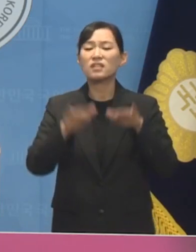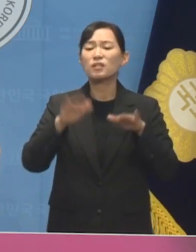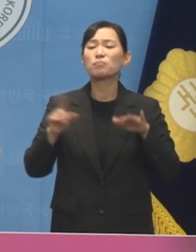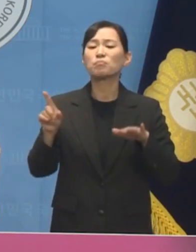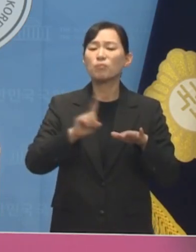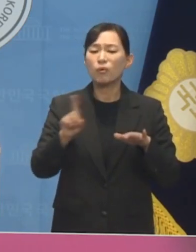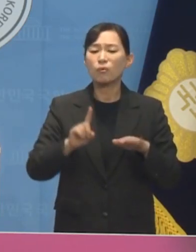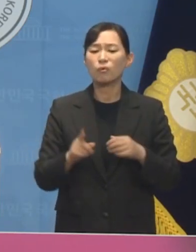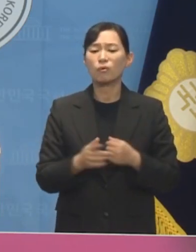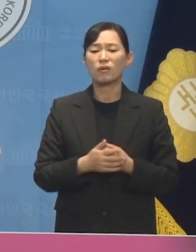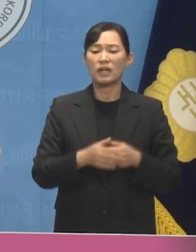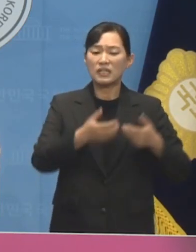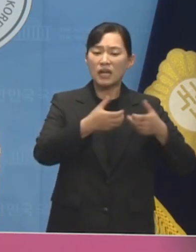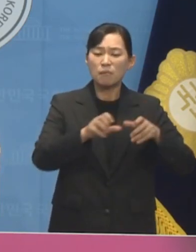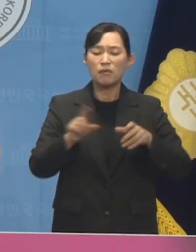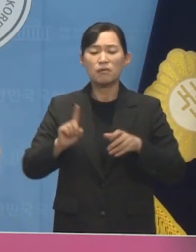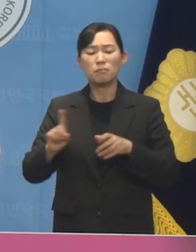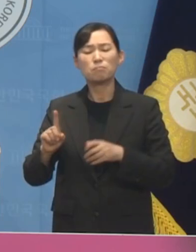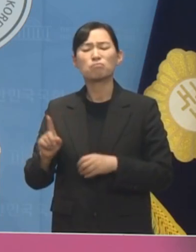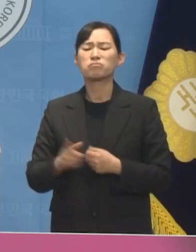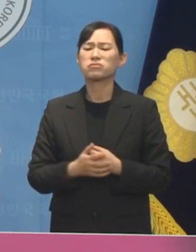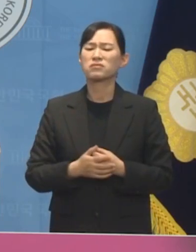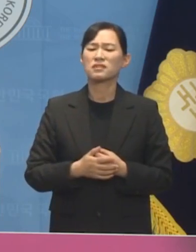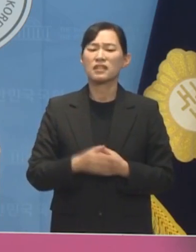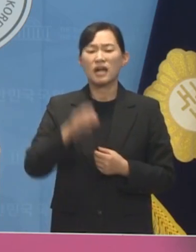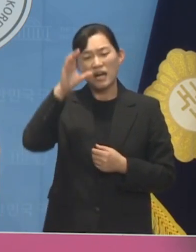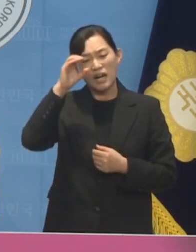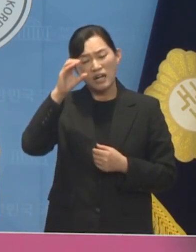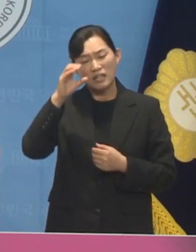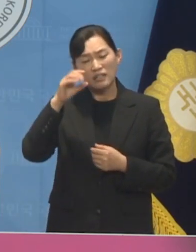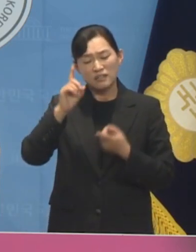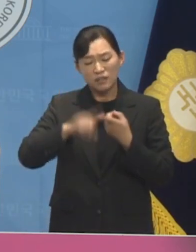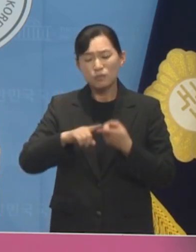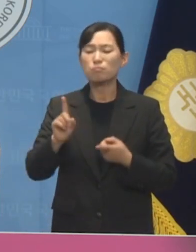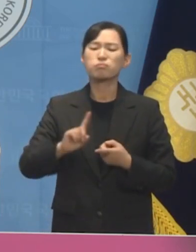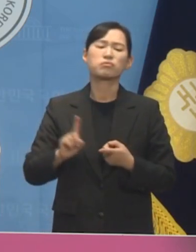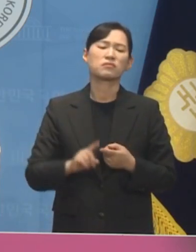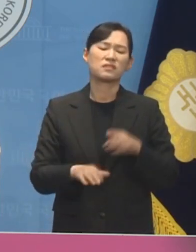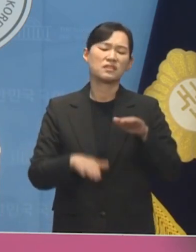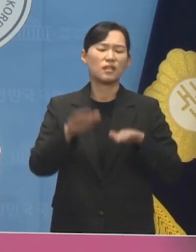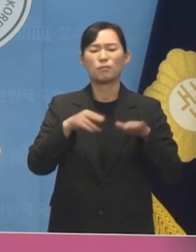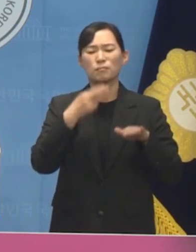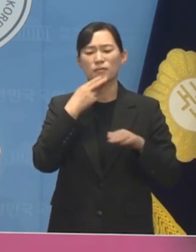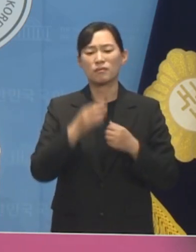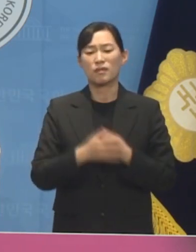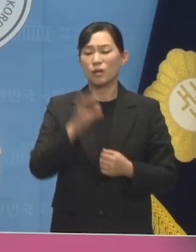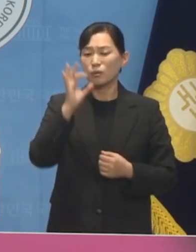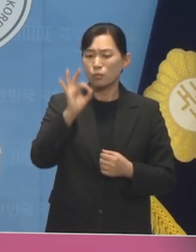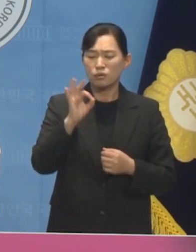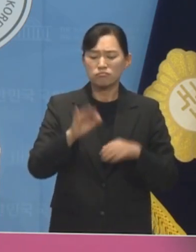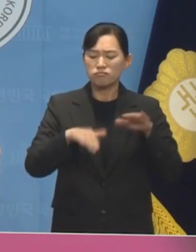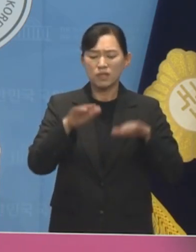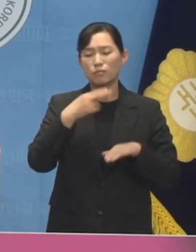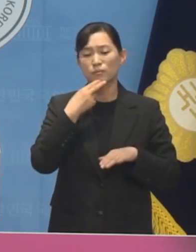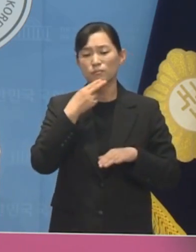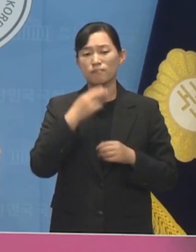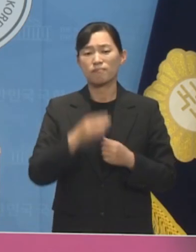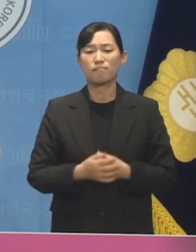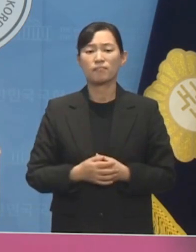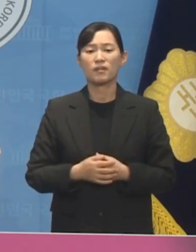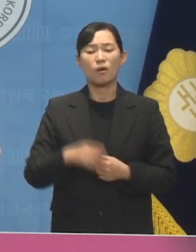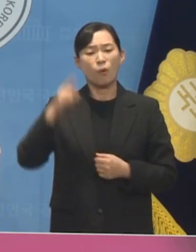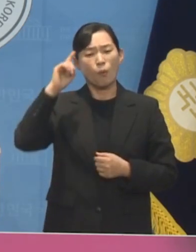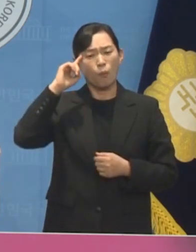액산난과 판난, 깐 양파와 껍질이 남는 양파가 차이가 무엇인지 궁금합니다. 단가에서도 그리 많은 차이가 나지 않는데